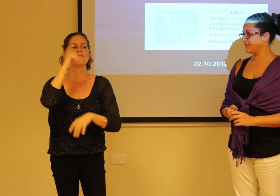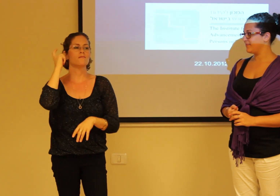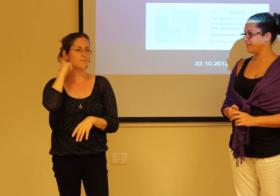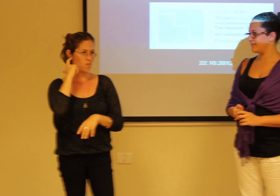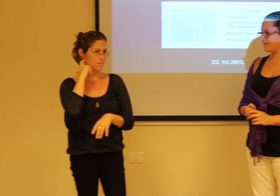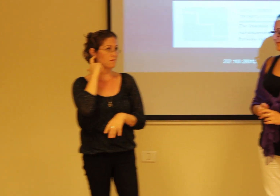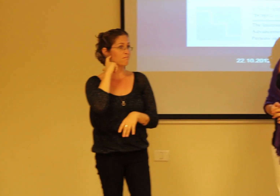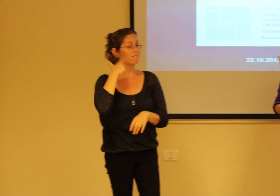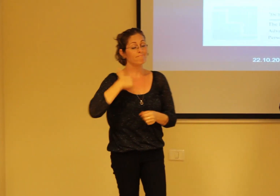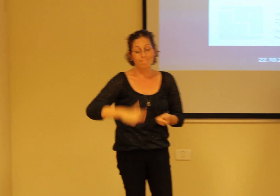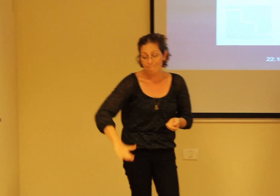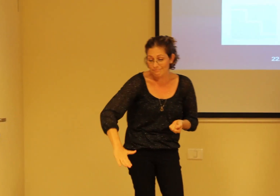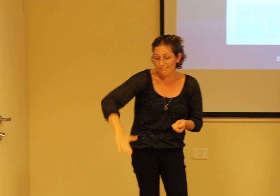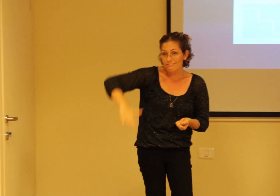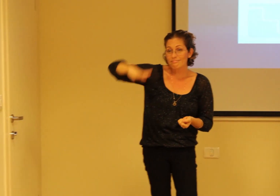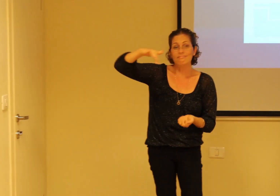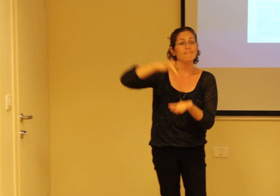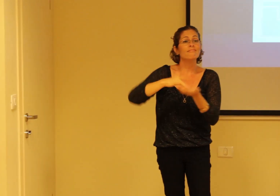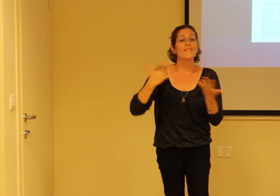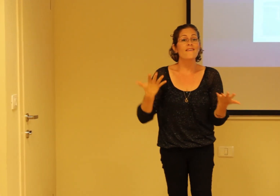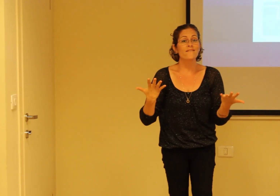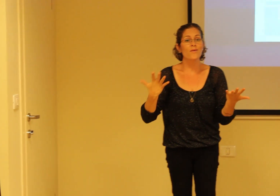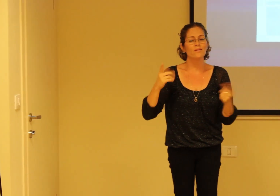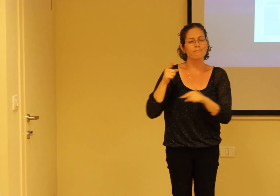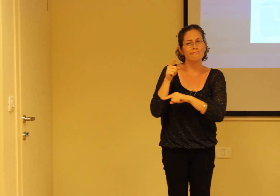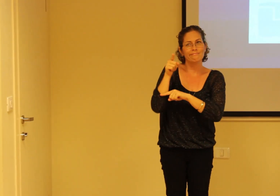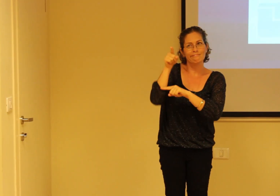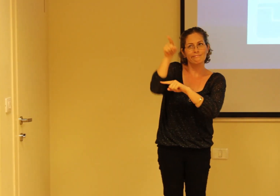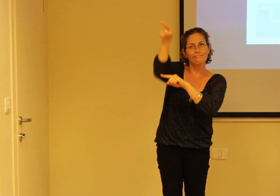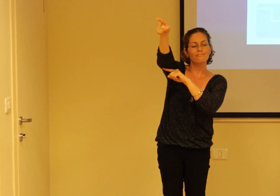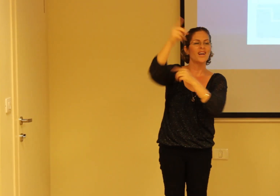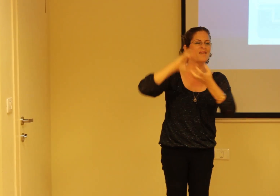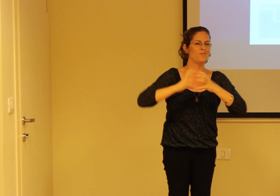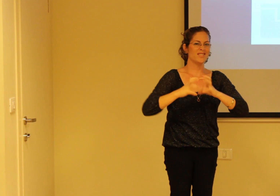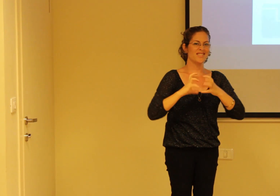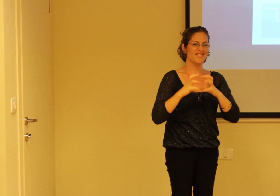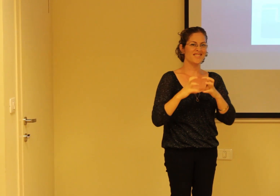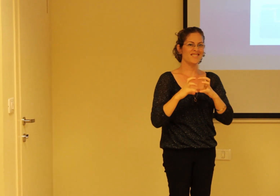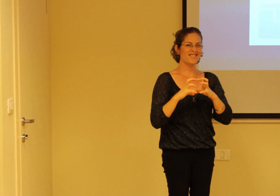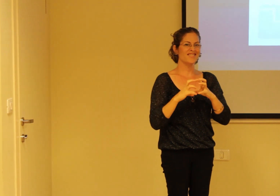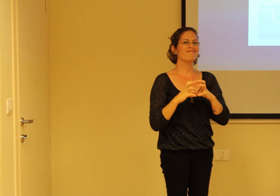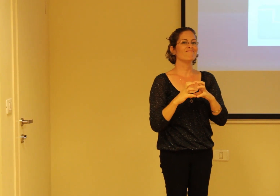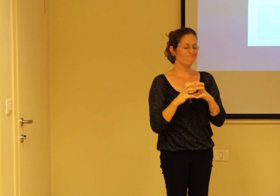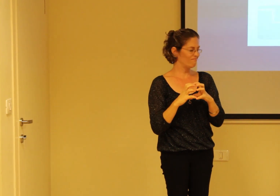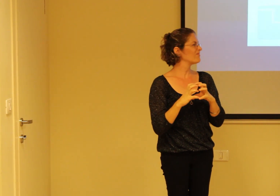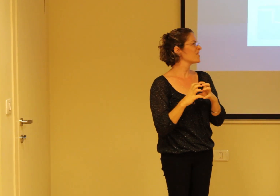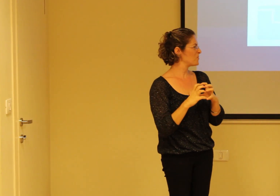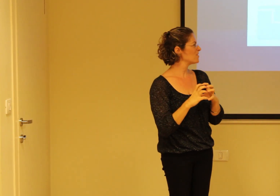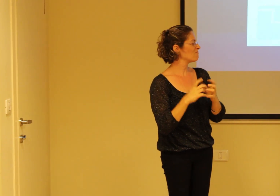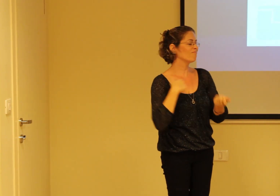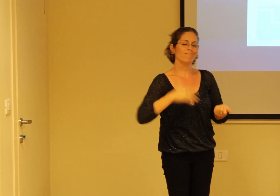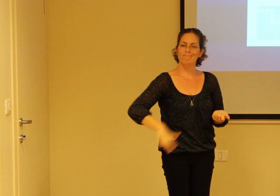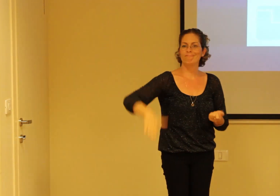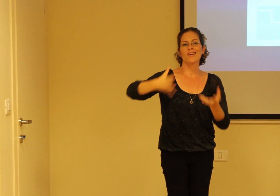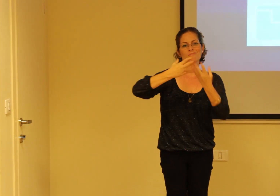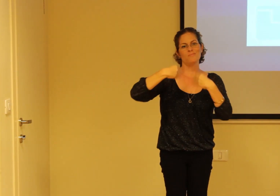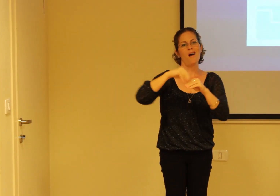וכל בני המשפחה שלי, כולם שומעים. אני גדלתי משם בצפון הרחוק בקיבוץ.